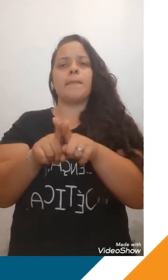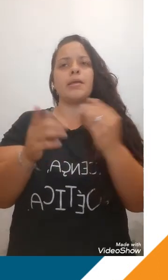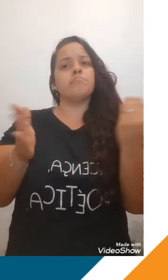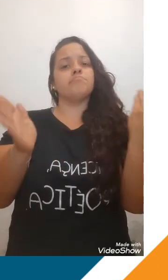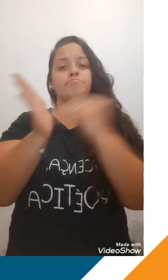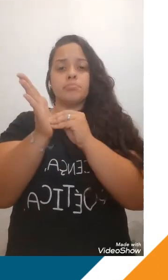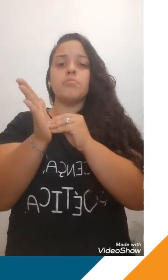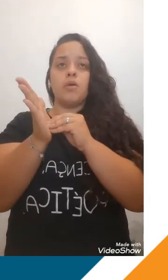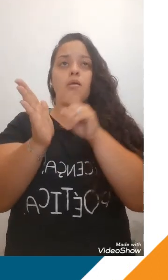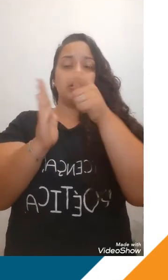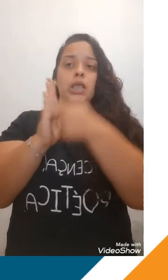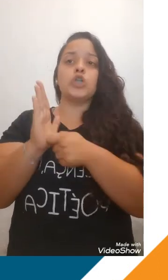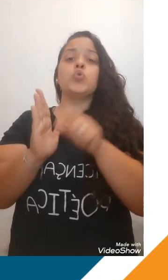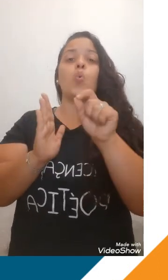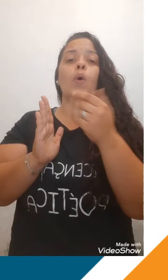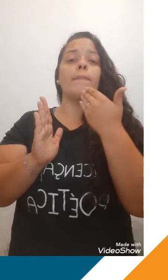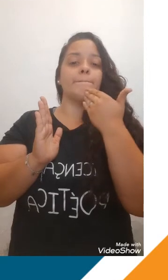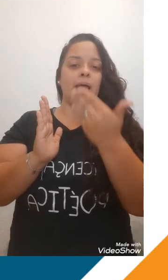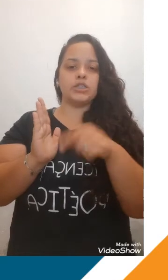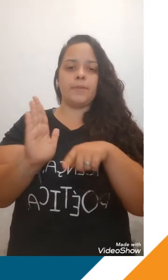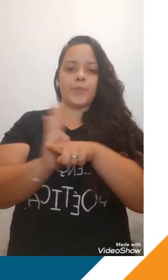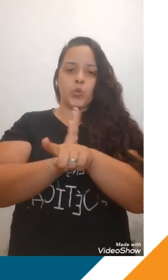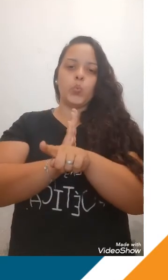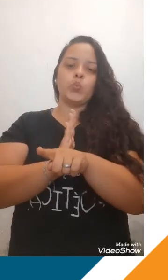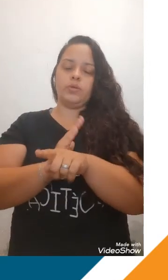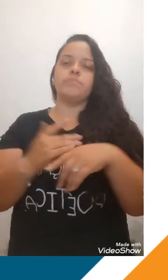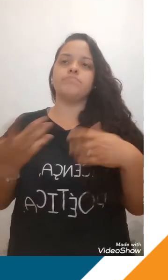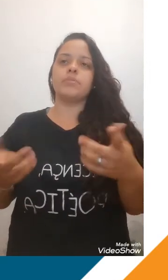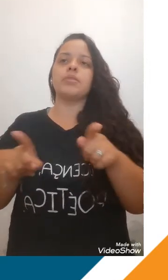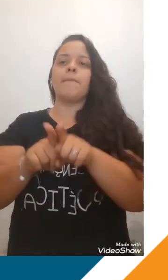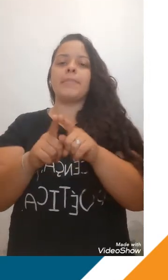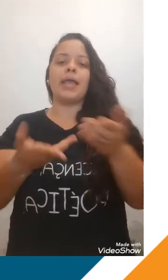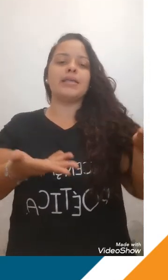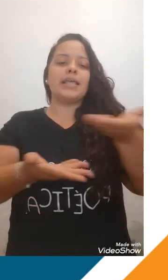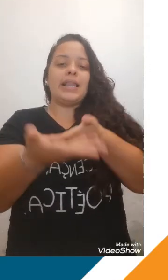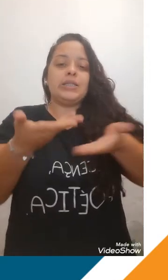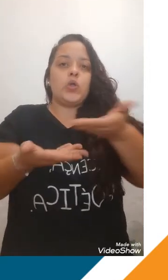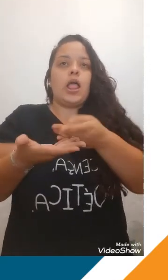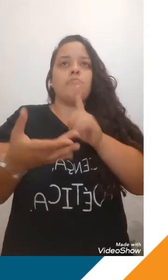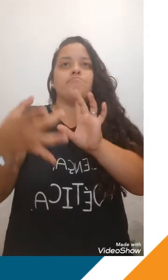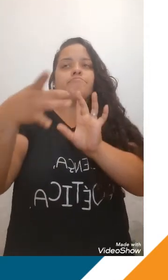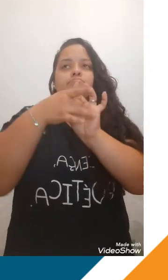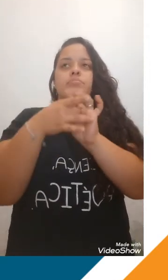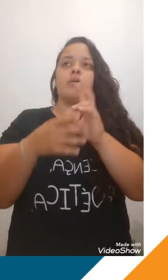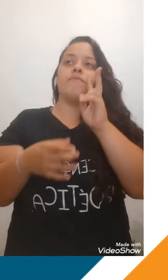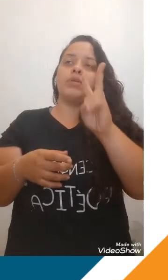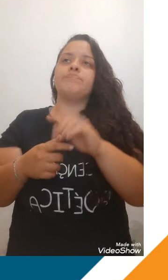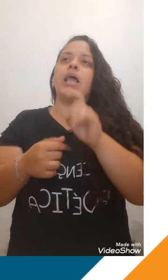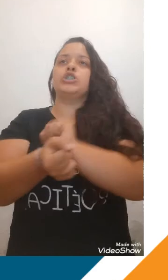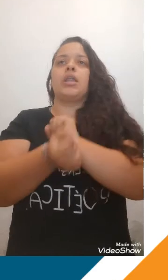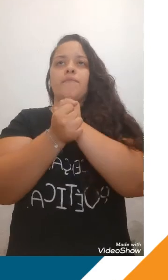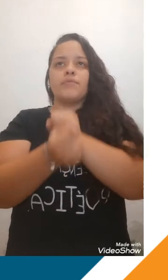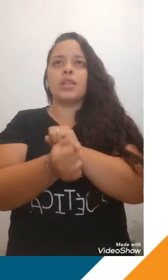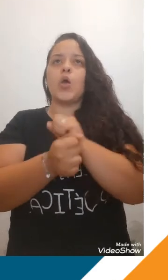e aquilo que vai ser pedido, né? Além disso, relacionar com o conteúdo. Bem, a questão começa. A escravidão não há